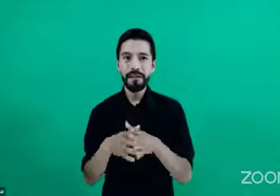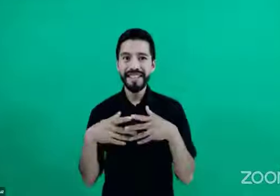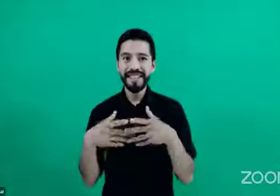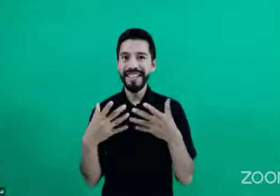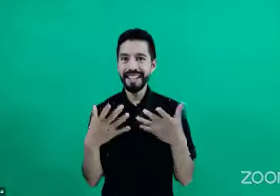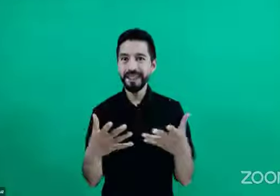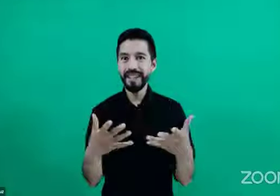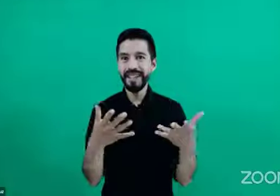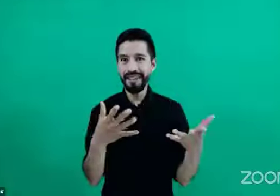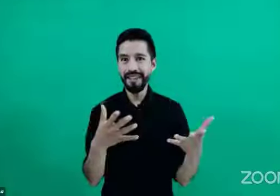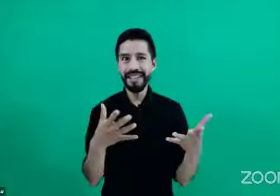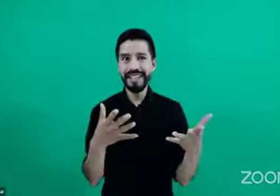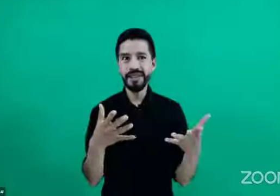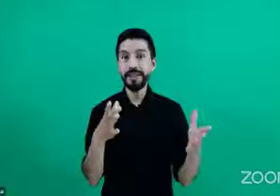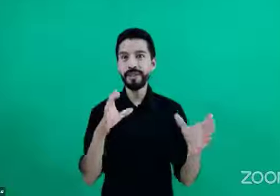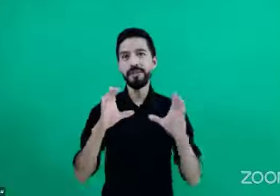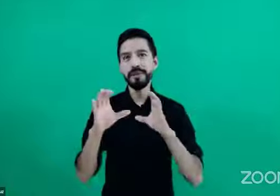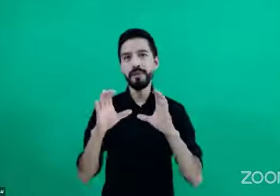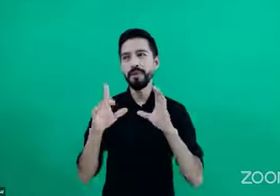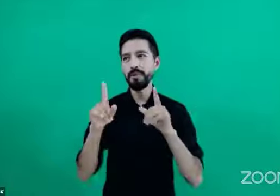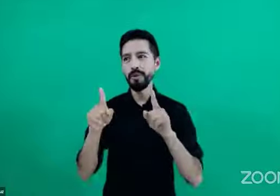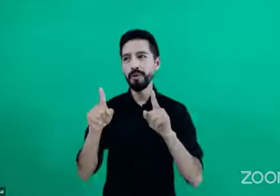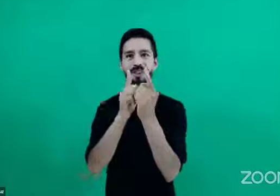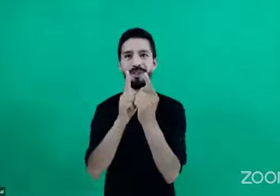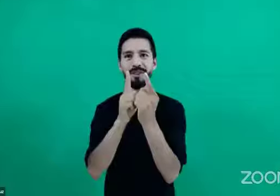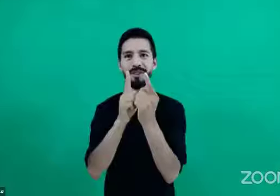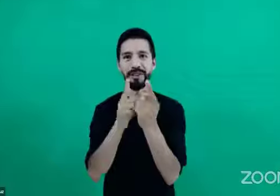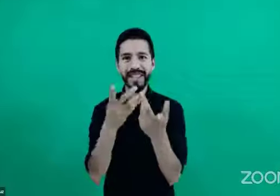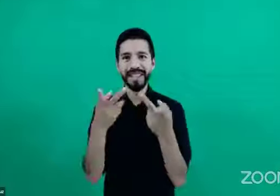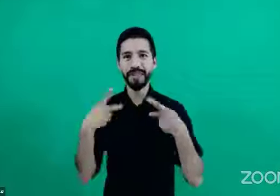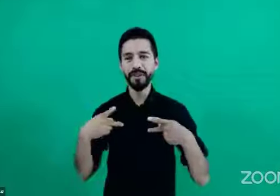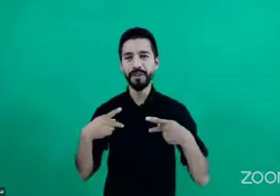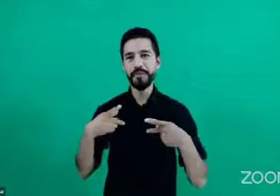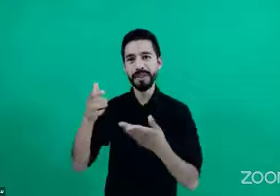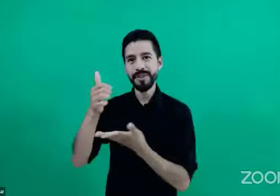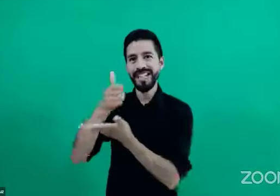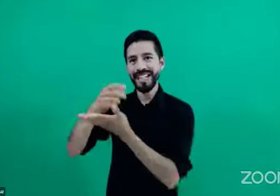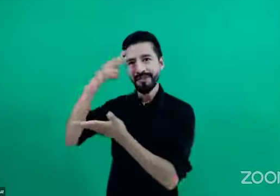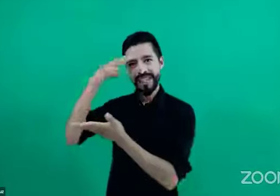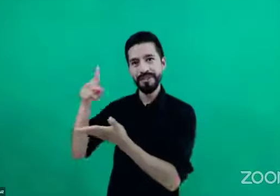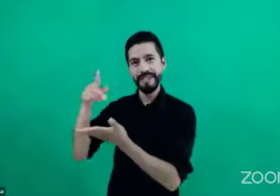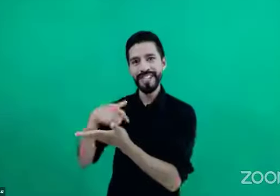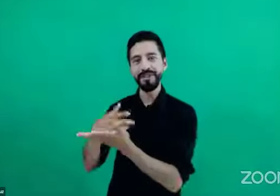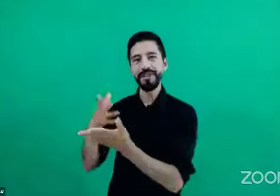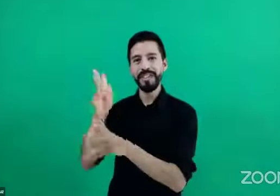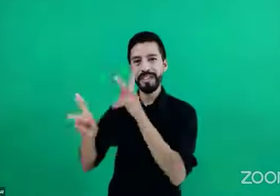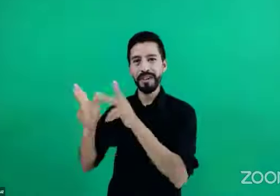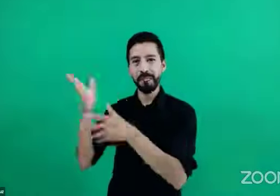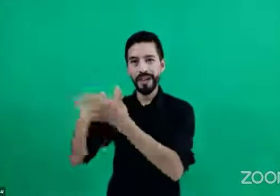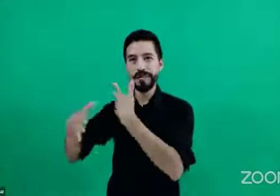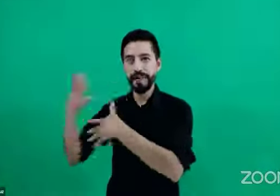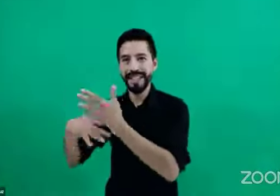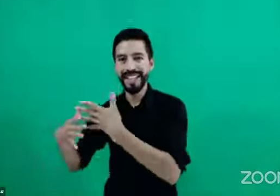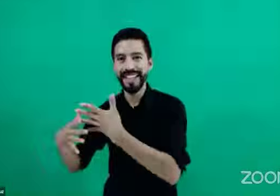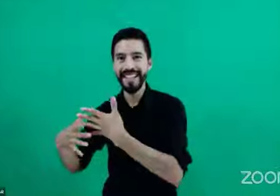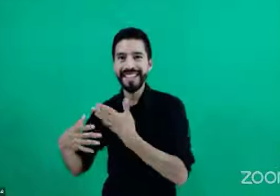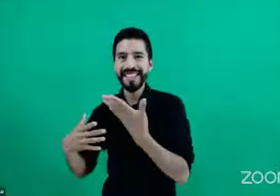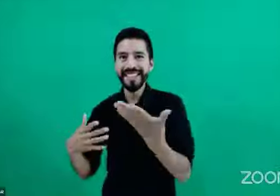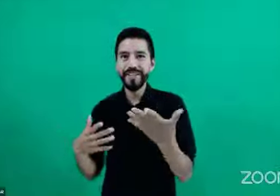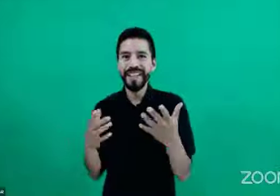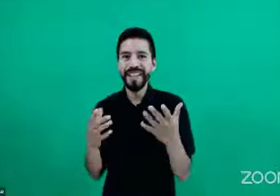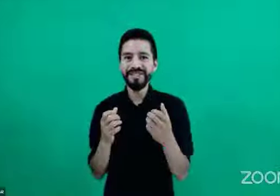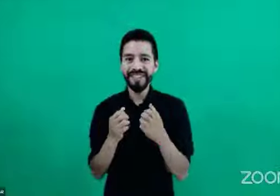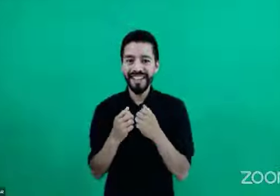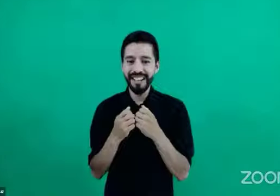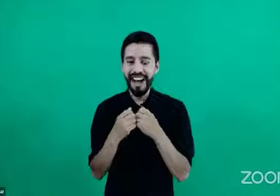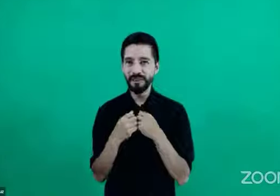Entonces, pues el hecho de verlas no es lo mismo como encontrarte con una persona en la Ciudad de México y que puedas platicar,